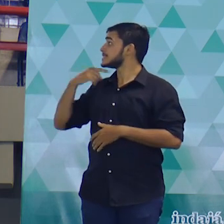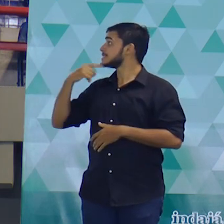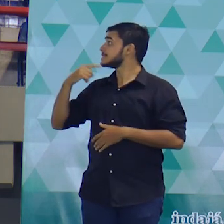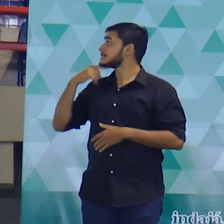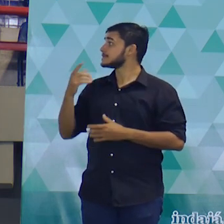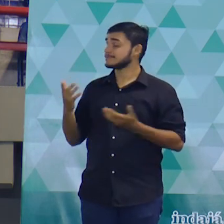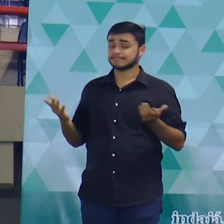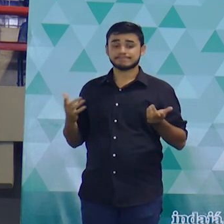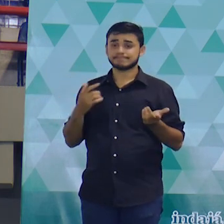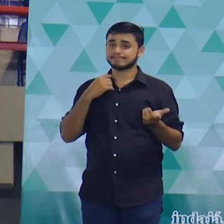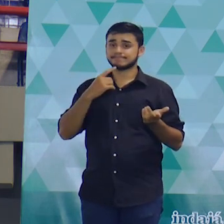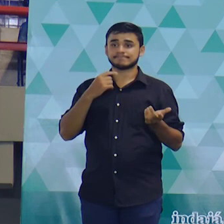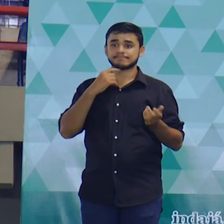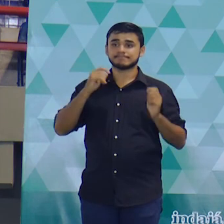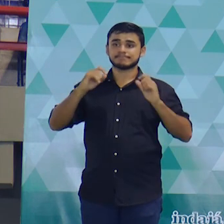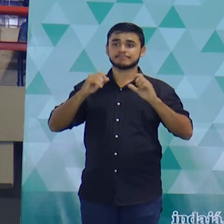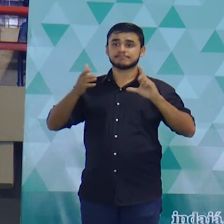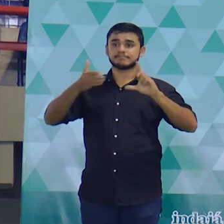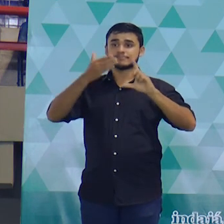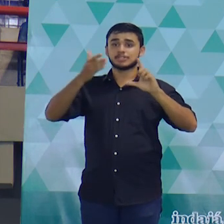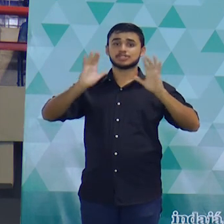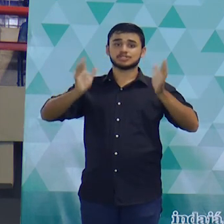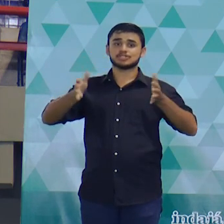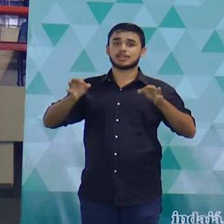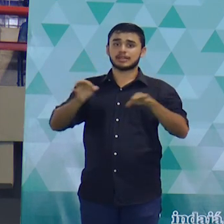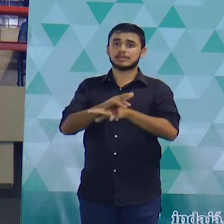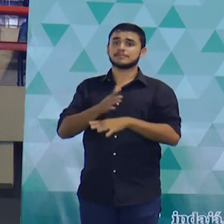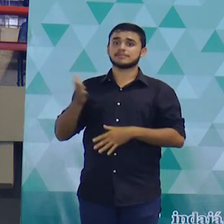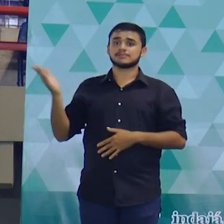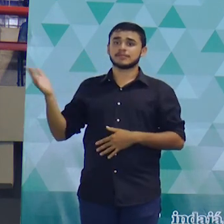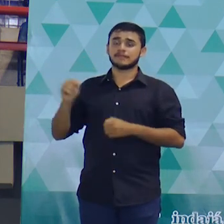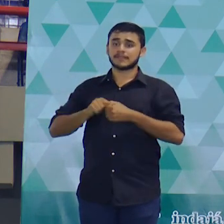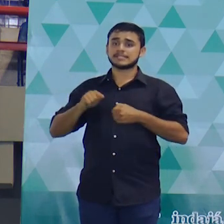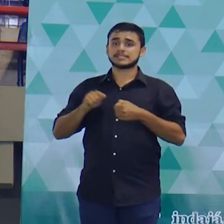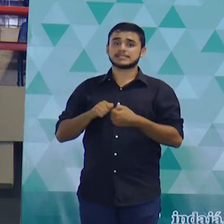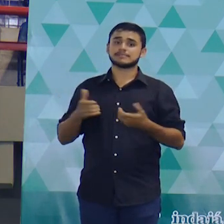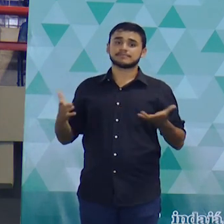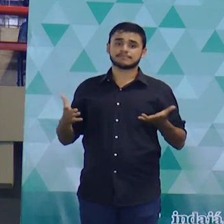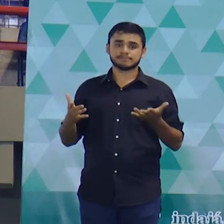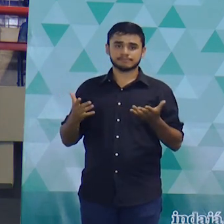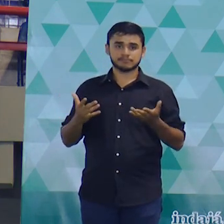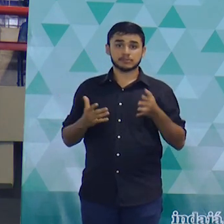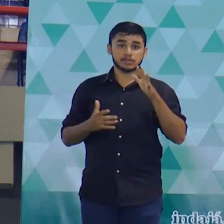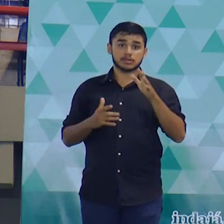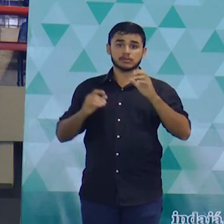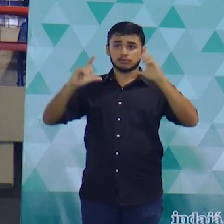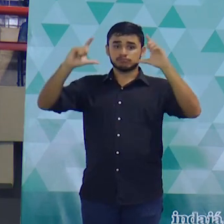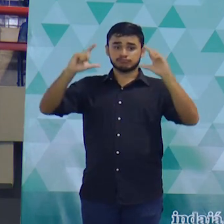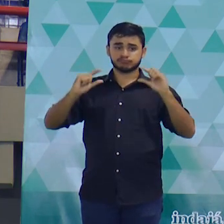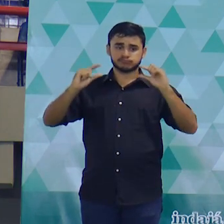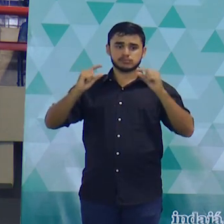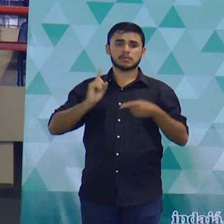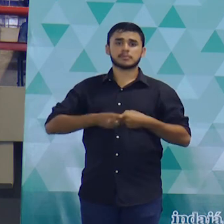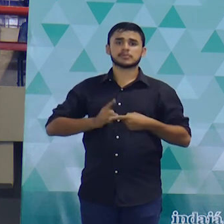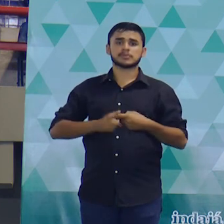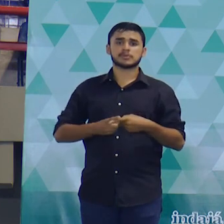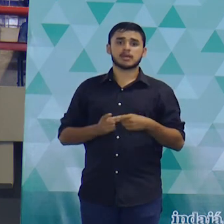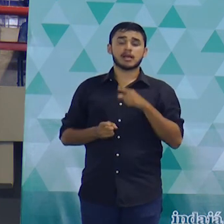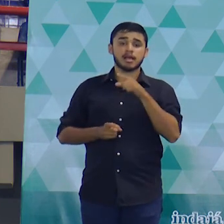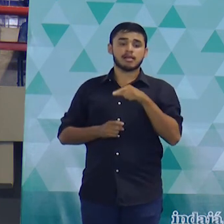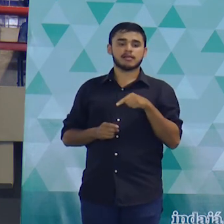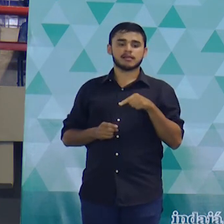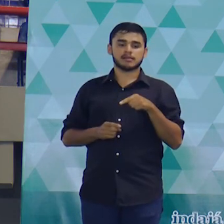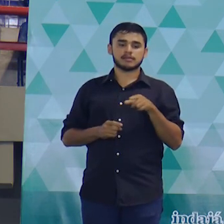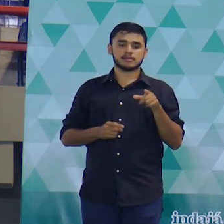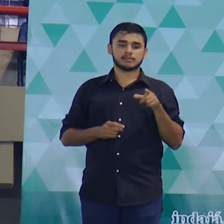mais, infelizmente, não tem como, a aula já está pronta, né? Eu queria explicar que a letra ficou pequena, porque a resolução